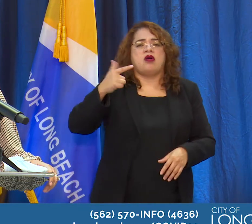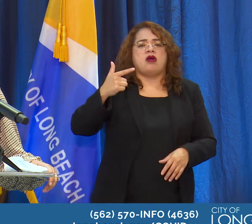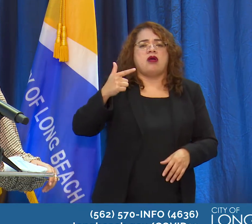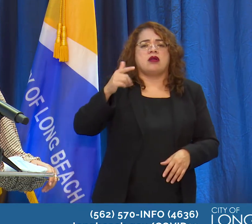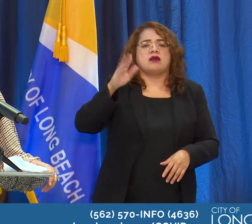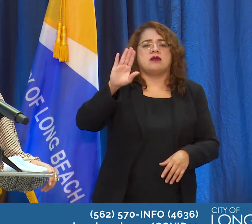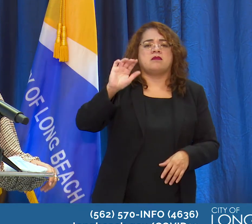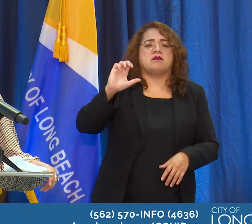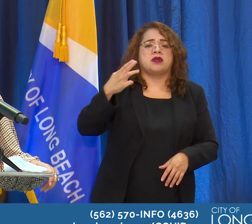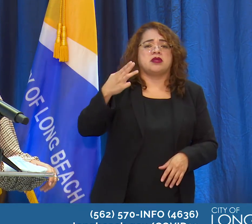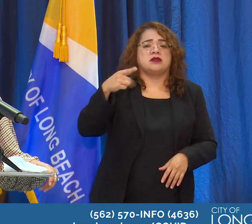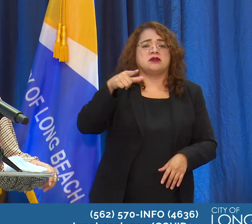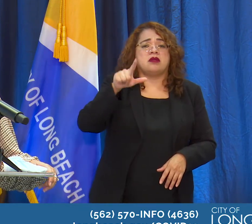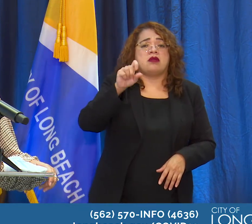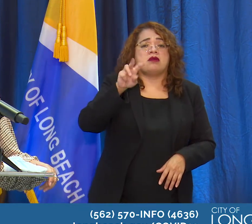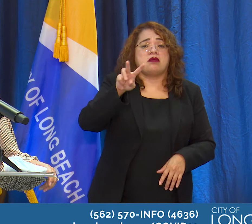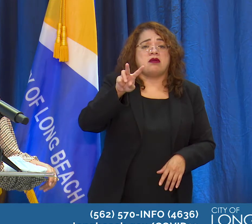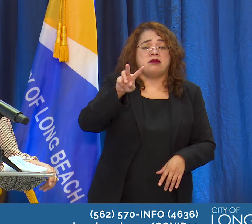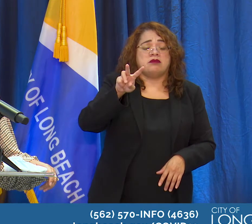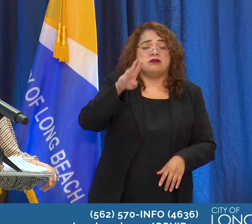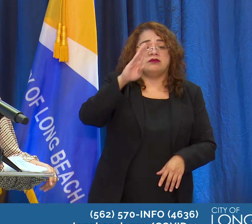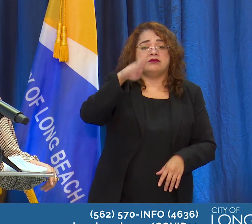en